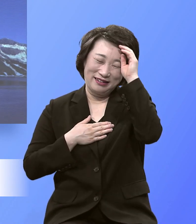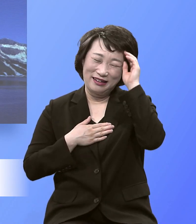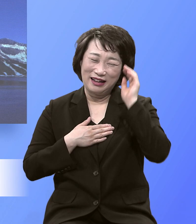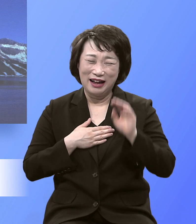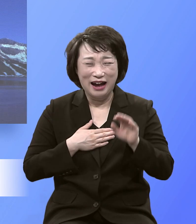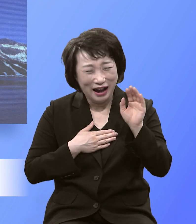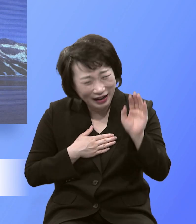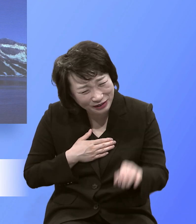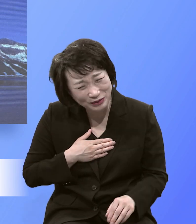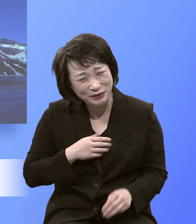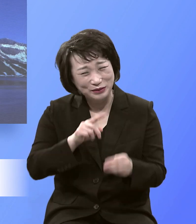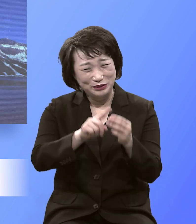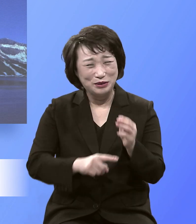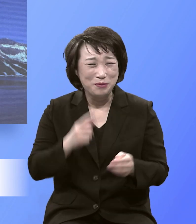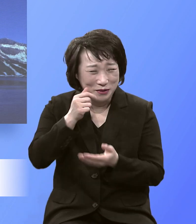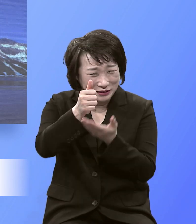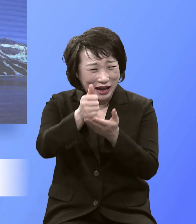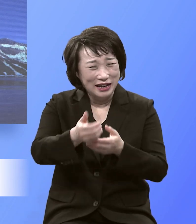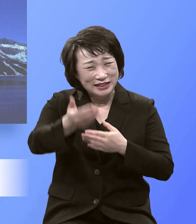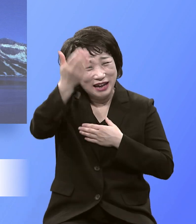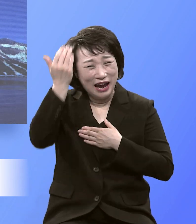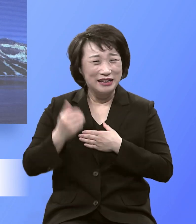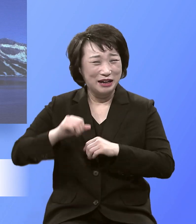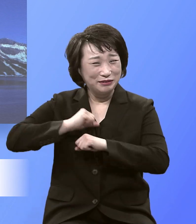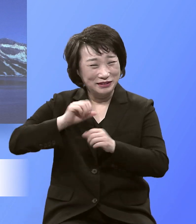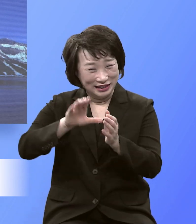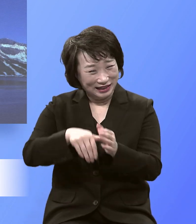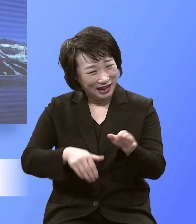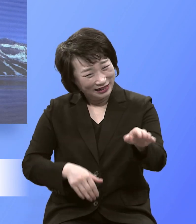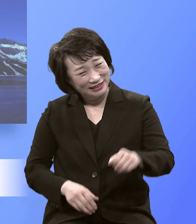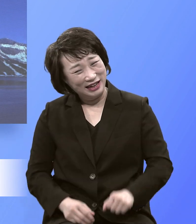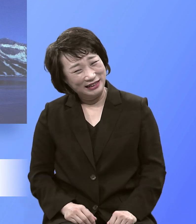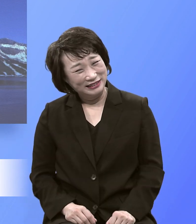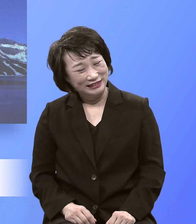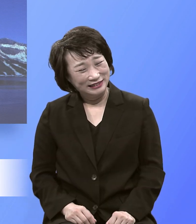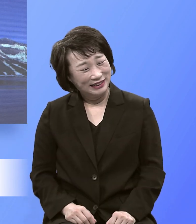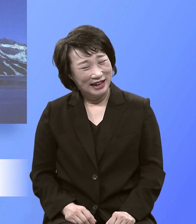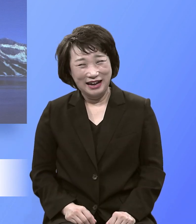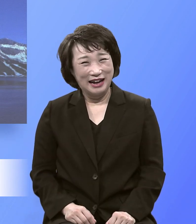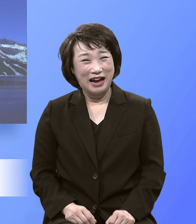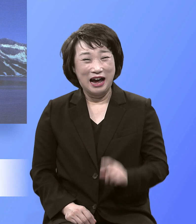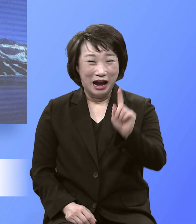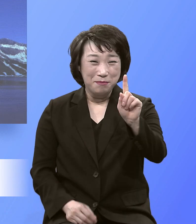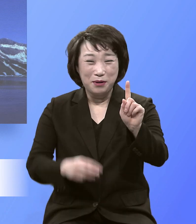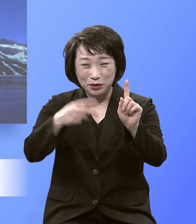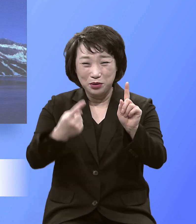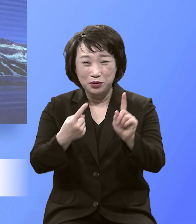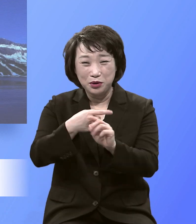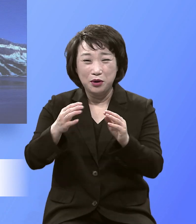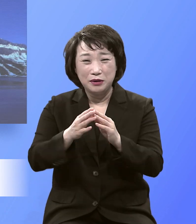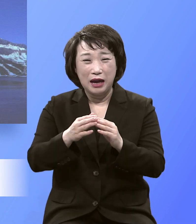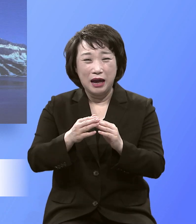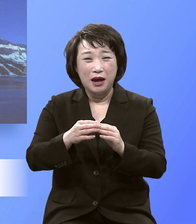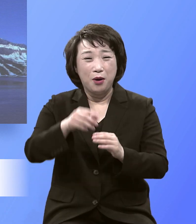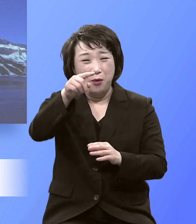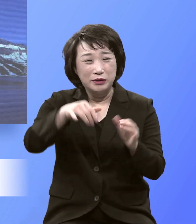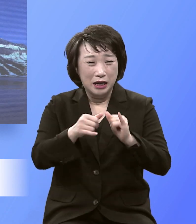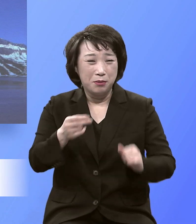윤 목사, 그때 병참부대에서 말이야. 한 번도 교회 오는 군인이